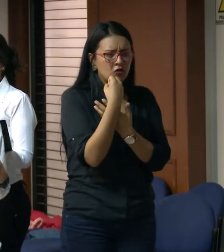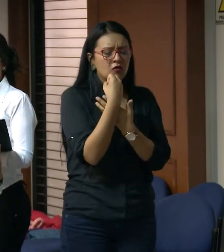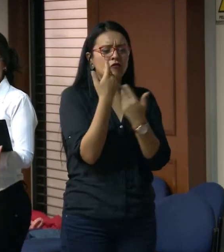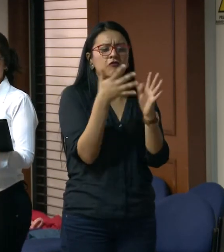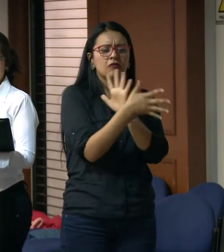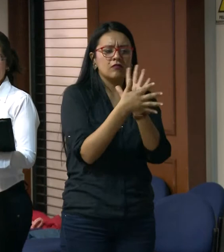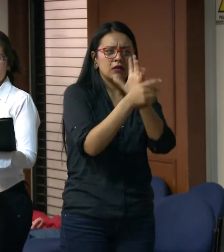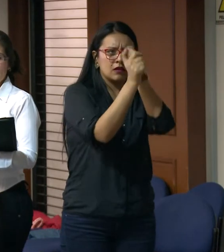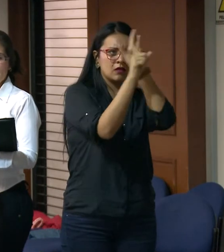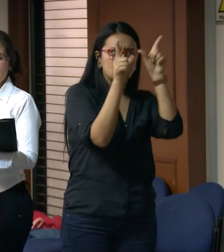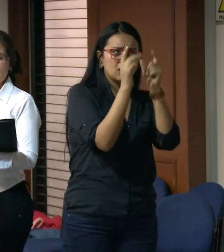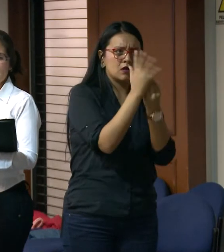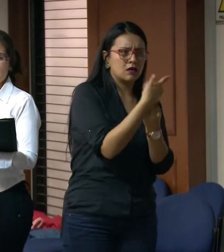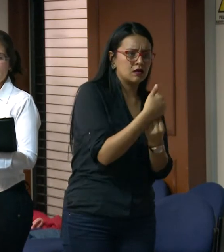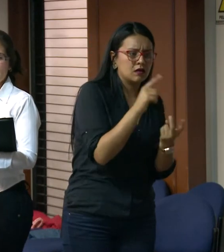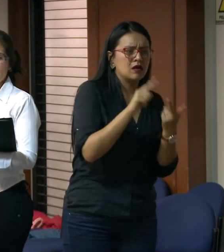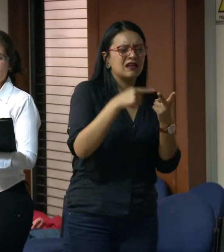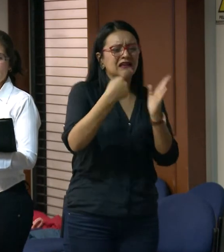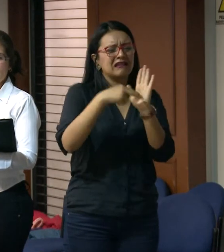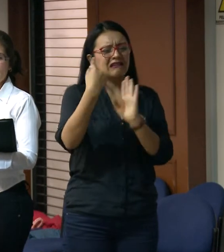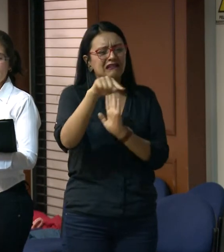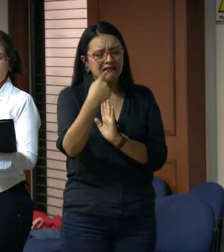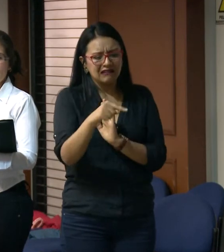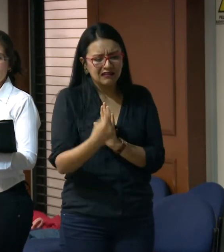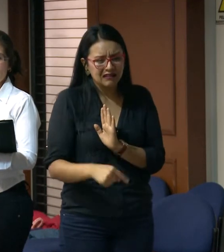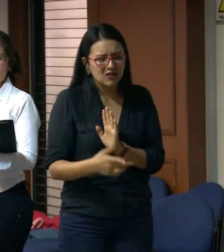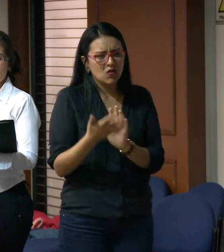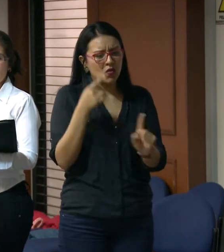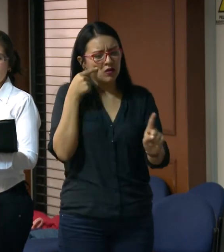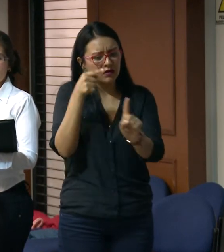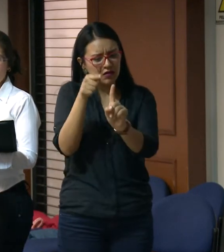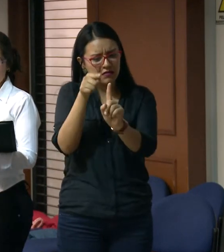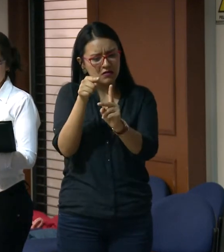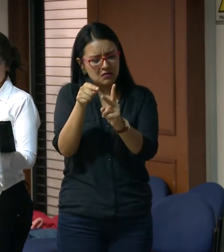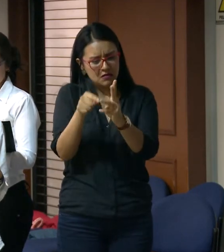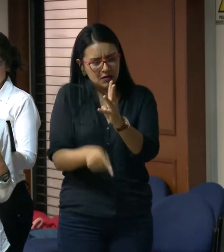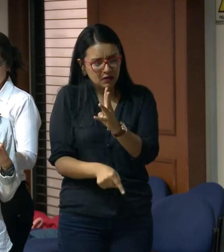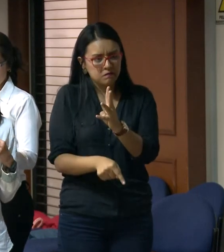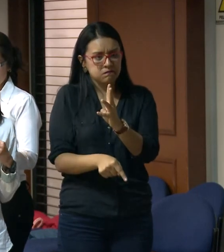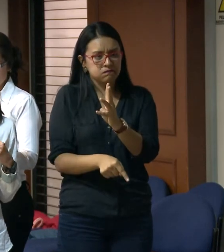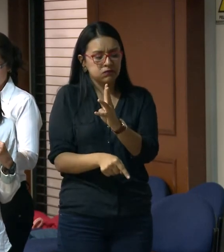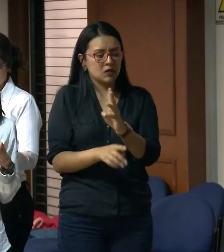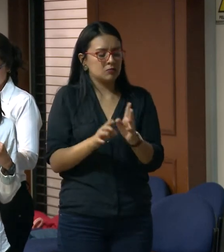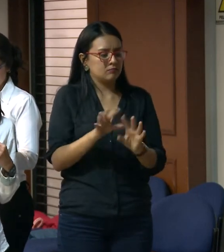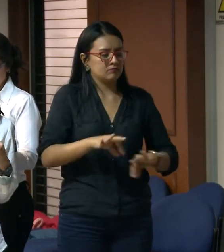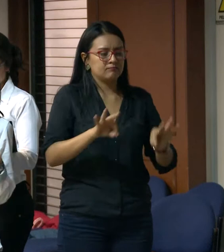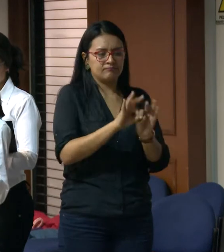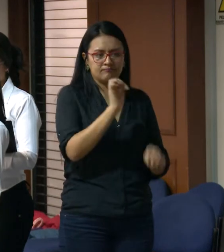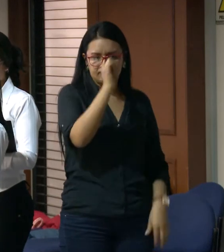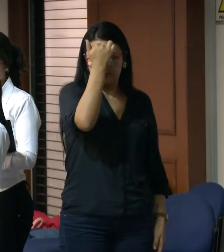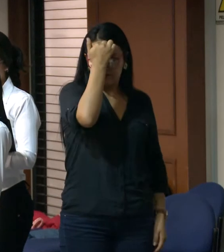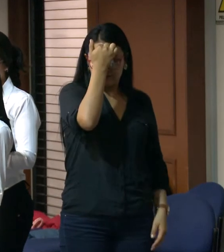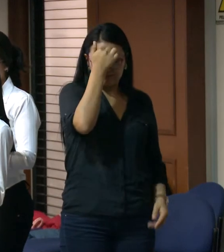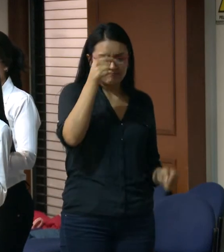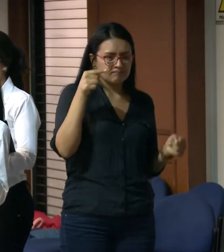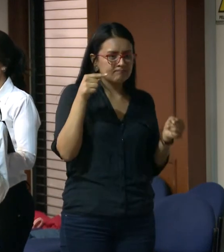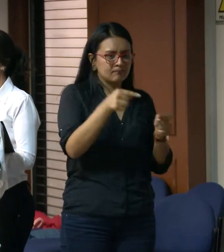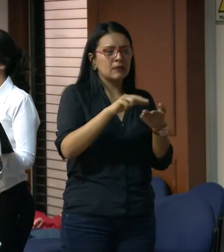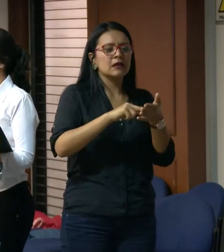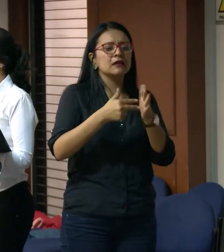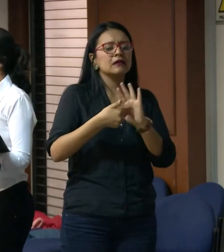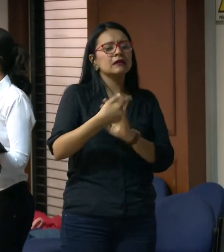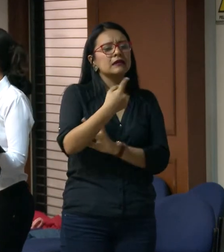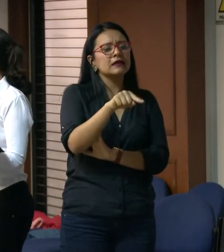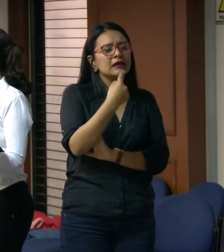artísticos, las diferentes concepciones, las definiciones, cuáles eran los objetivos, y nos fundamentamos en la definición